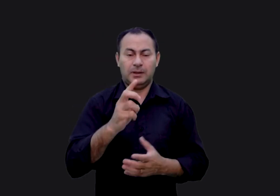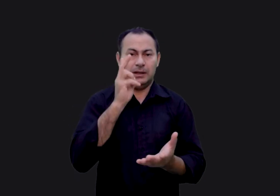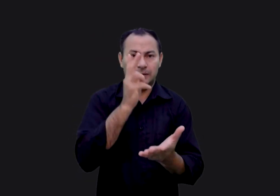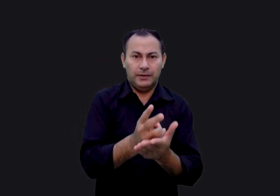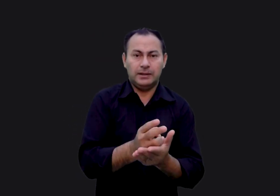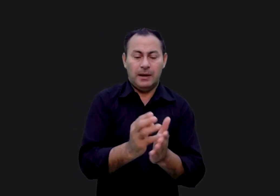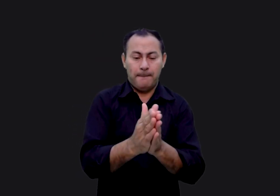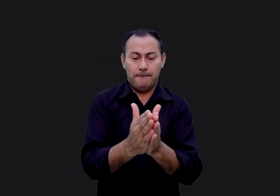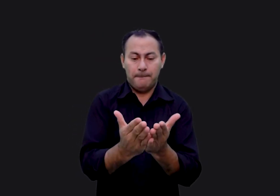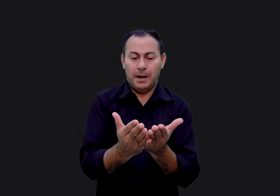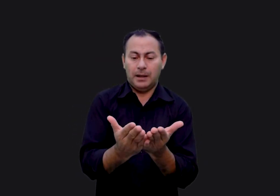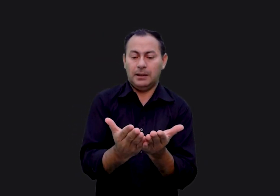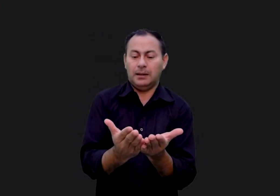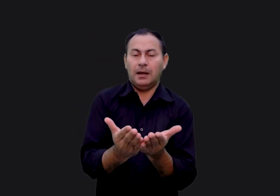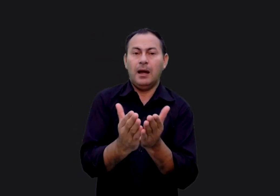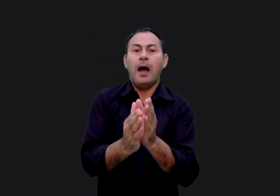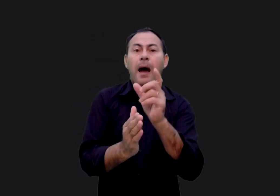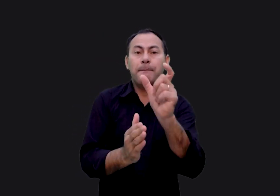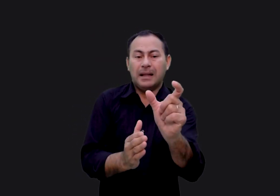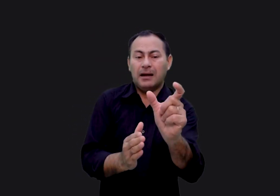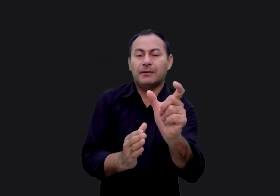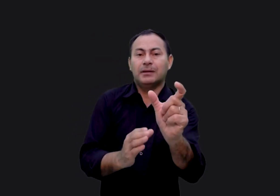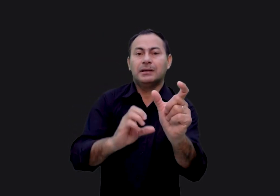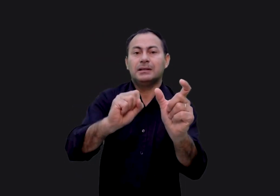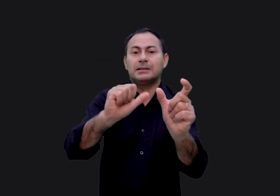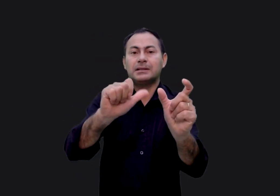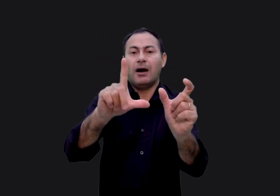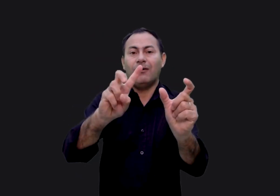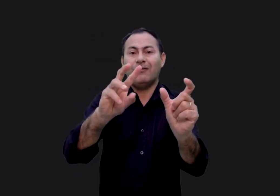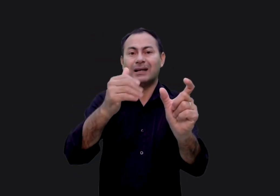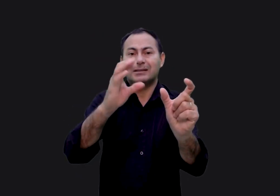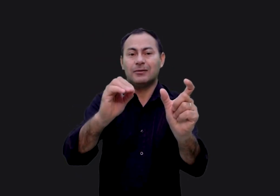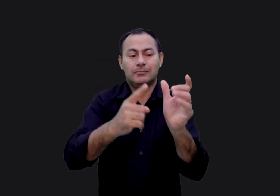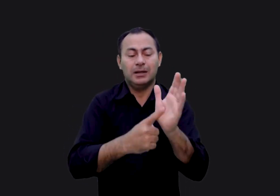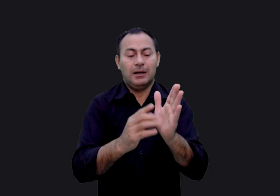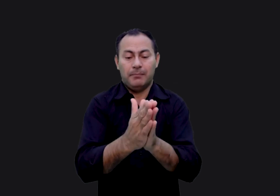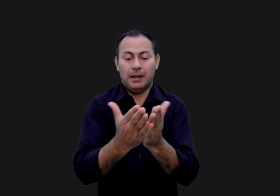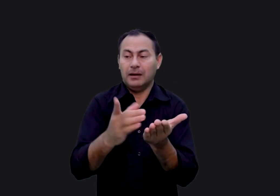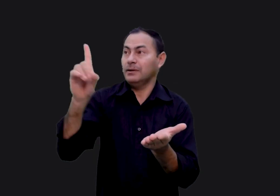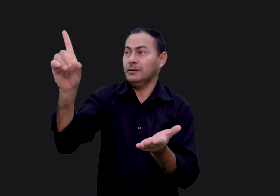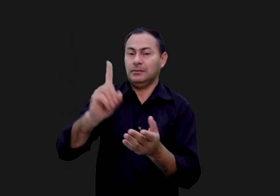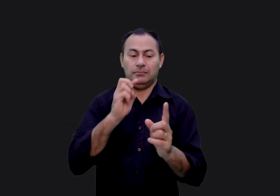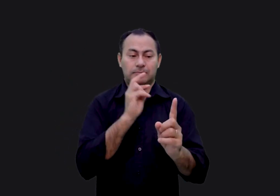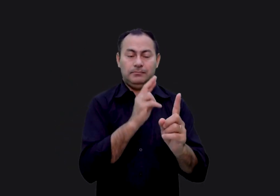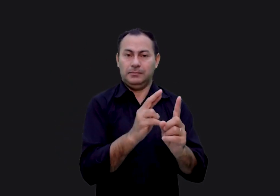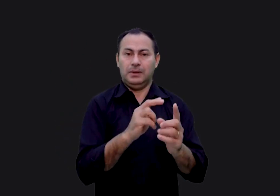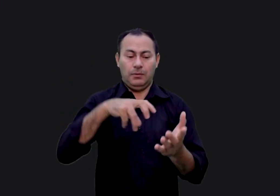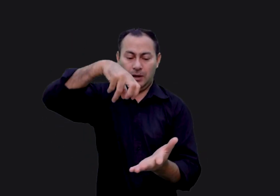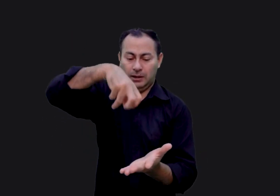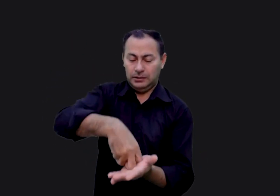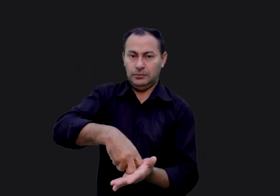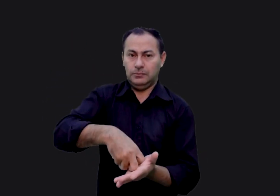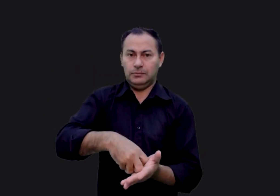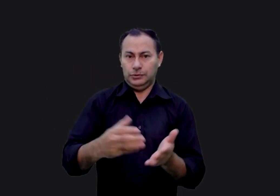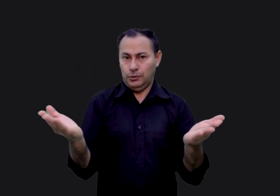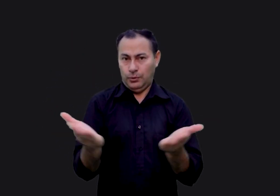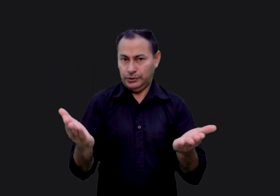das vezes em que a palavra salvação aparece nas Escrituras não é com referência ao castigo